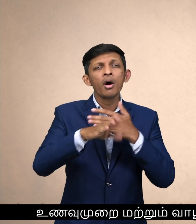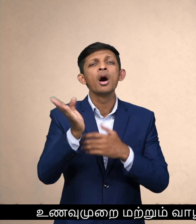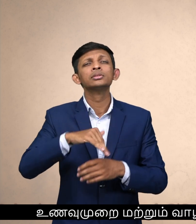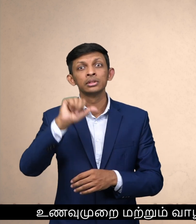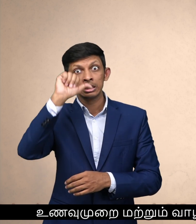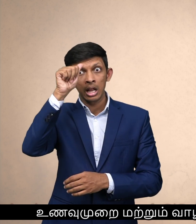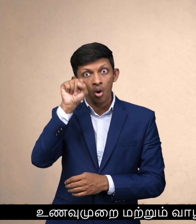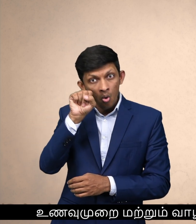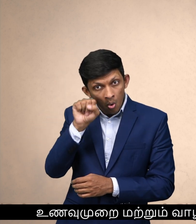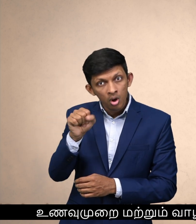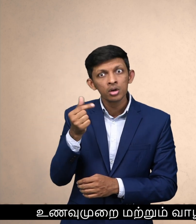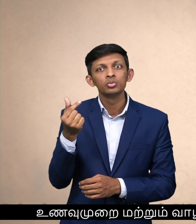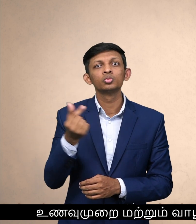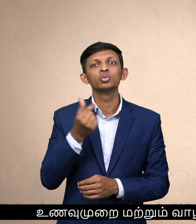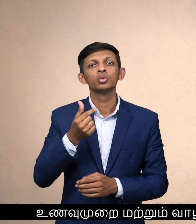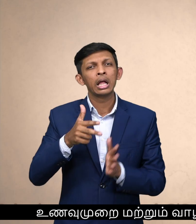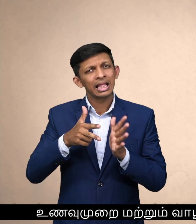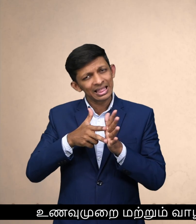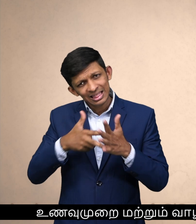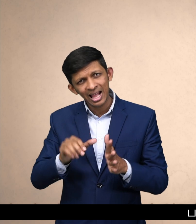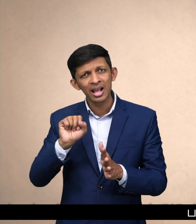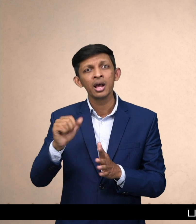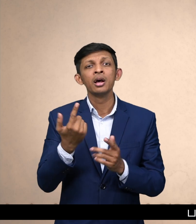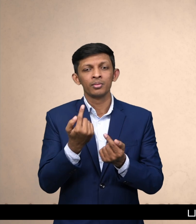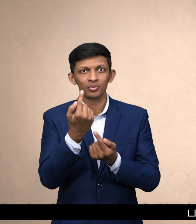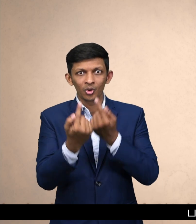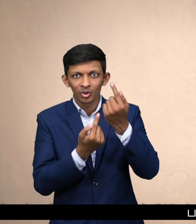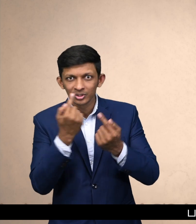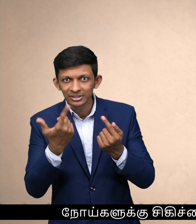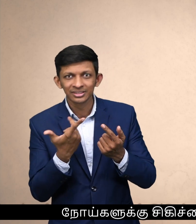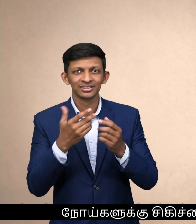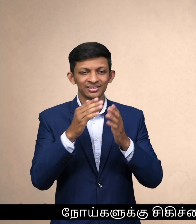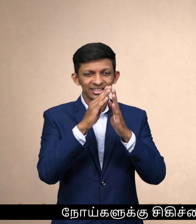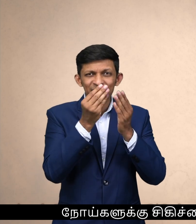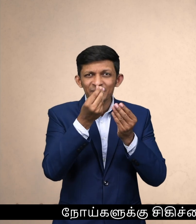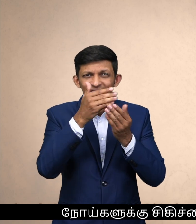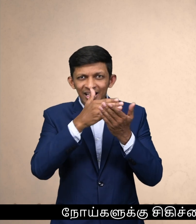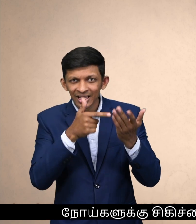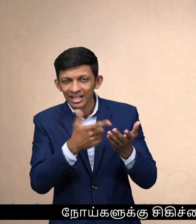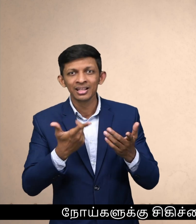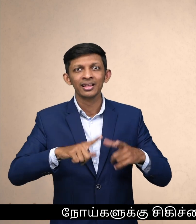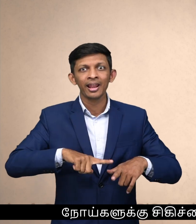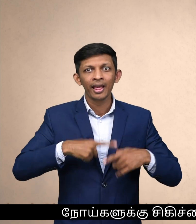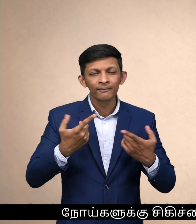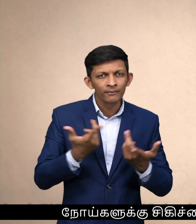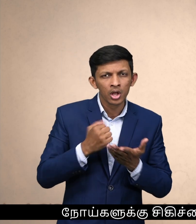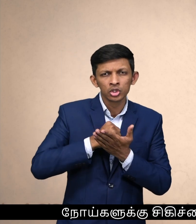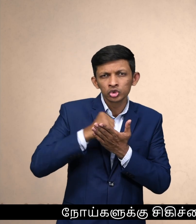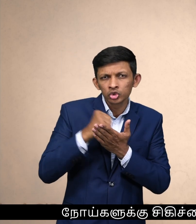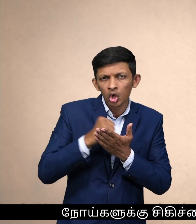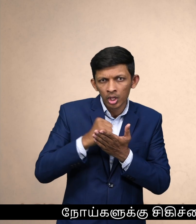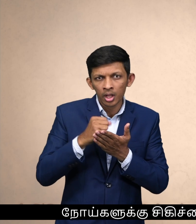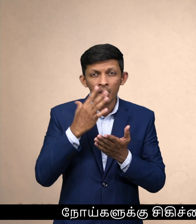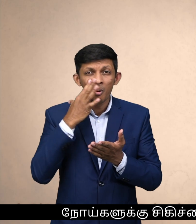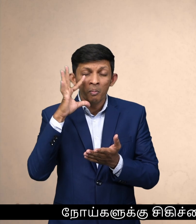முறை மற்றும் வாழ்க்கை முறைகளை ஆரோக்கியத்தை பராமரிக்கவும் நோய்களுக்கு சிகிச்சை அளிக்கவும் பயன்படுத்துகிறது.